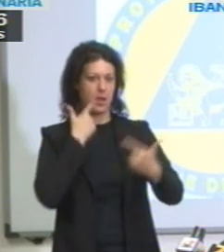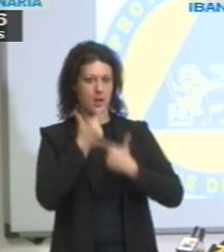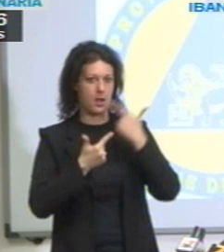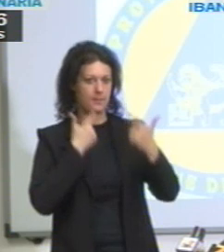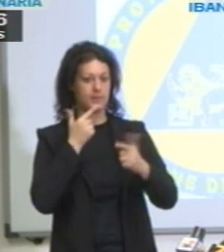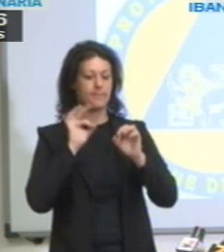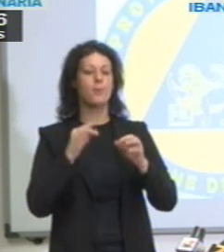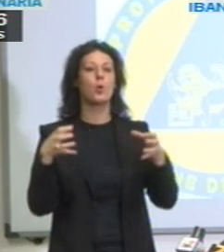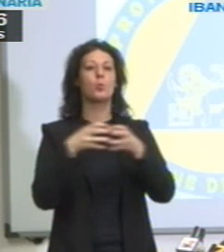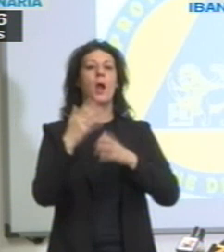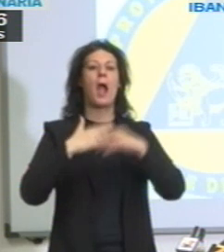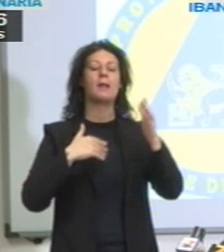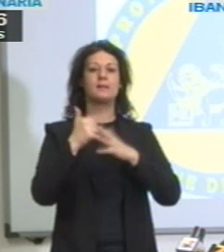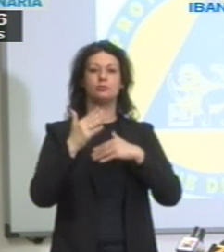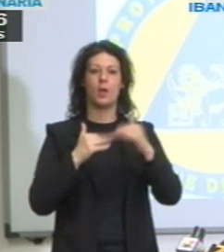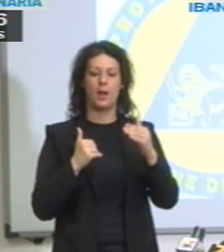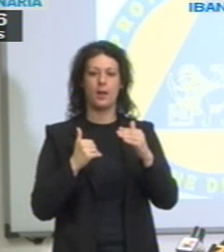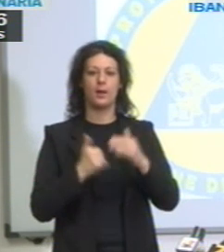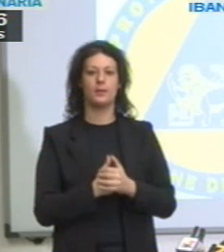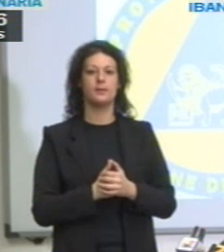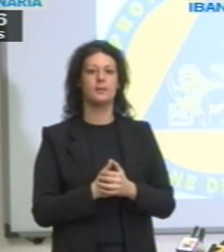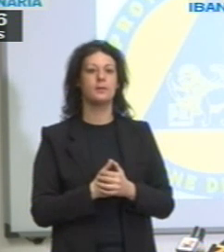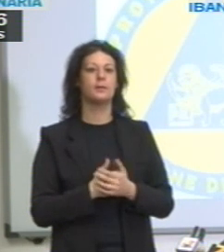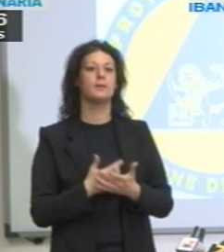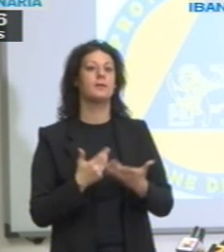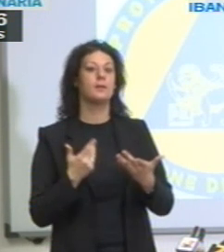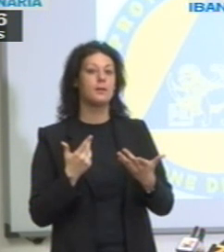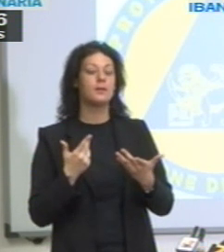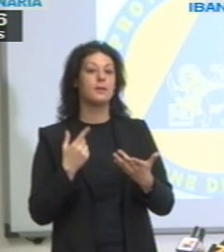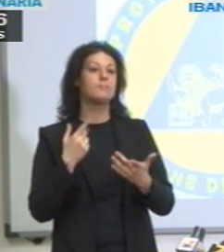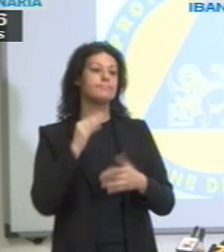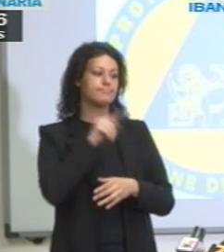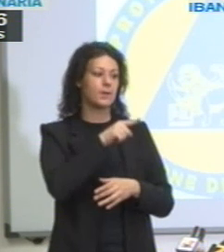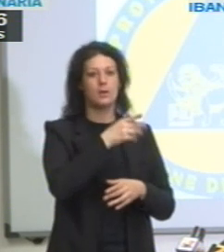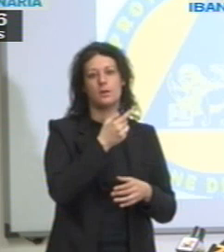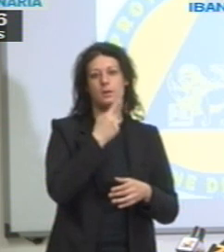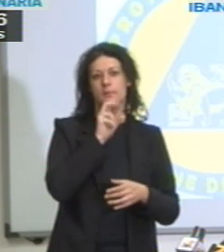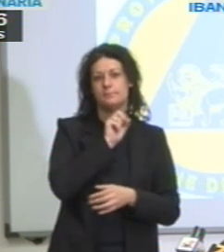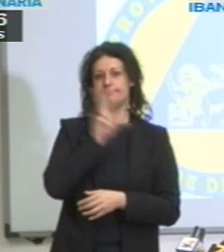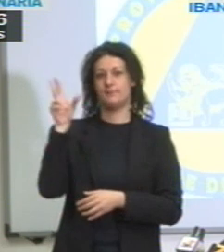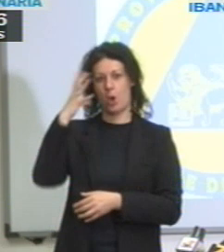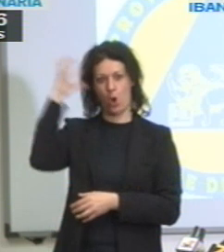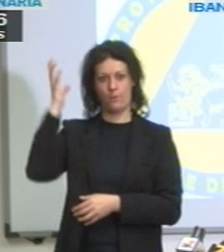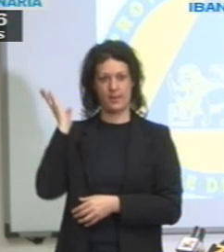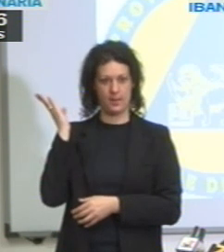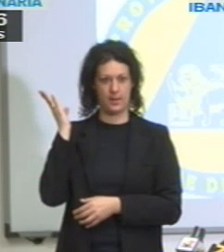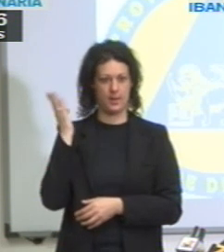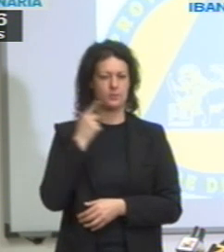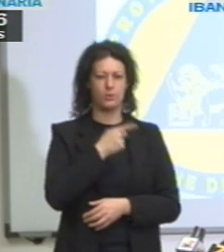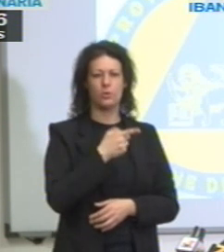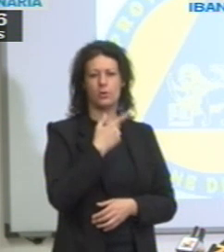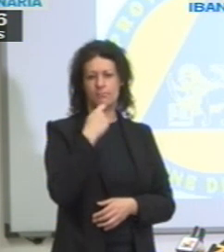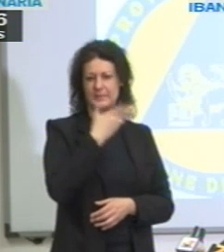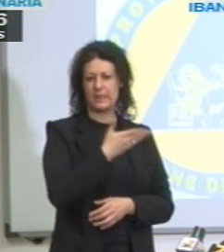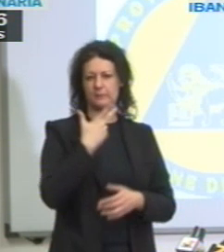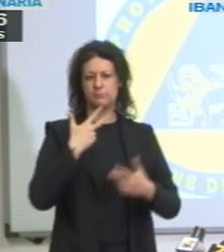nostri artigiani, che vi hanno chiesto, insomma, di farvi portavoce con il governo. Voi avete vissuto quotidianamente molte videoconferenze